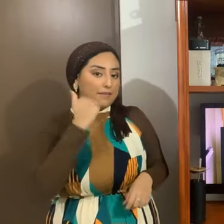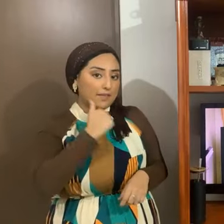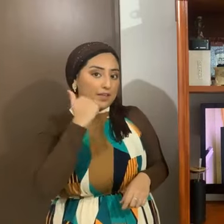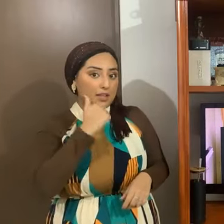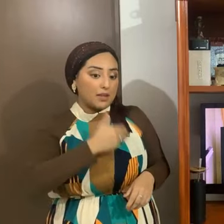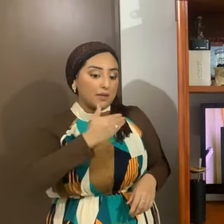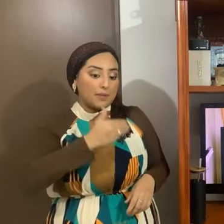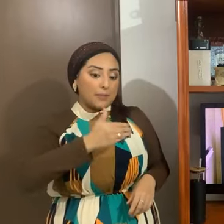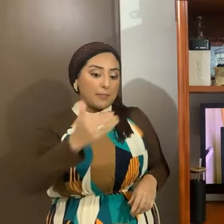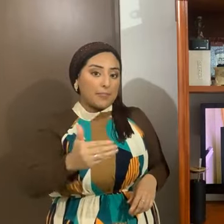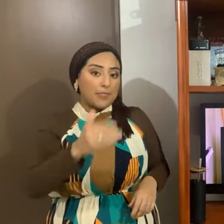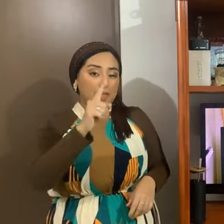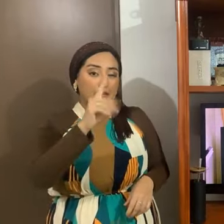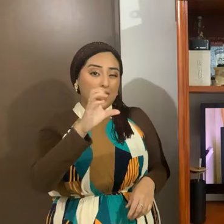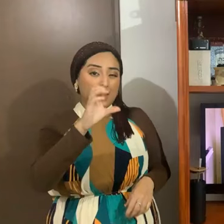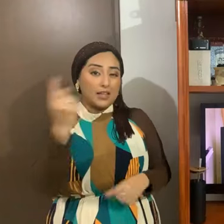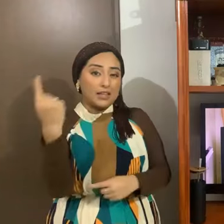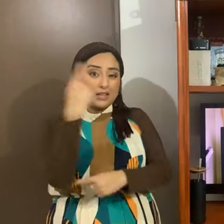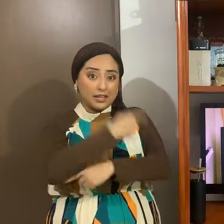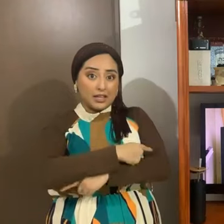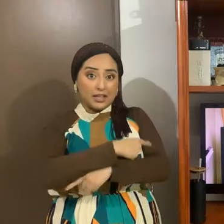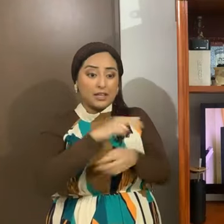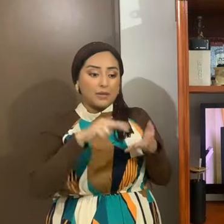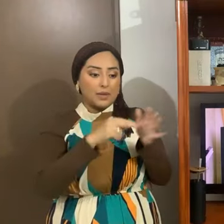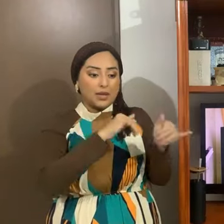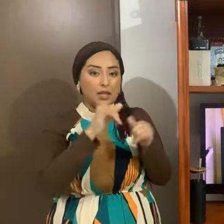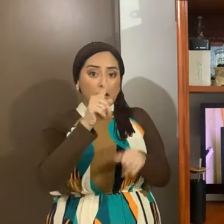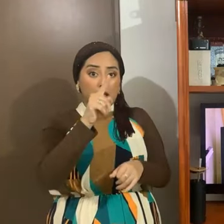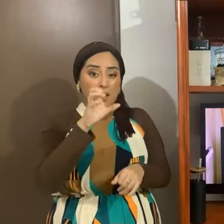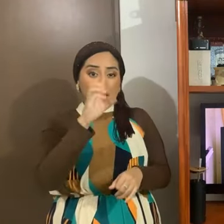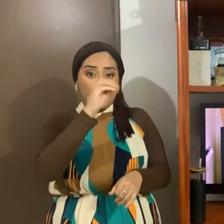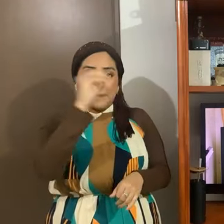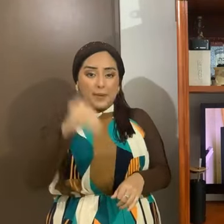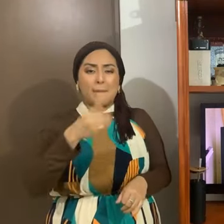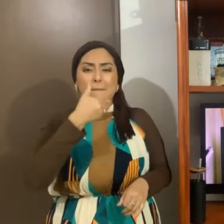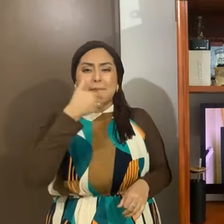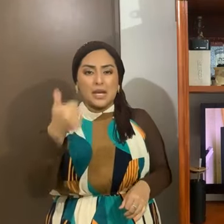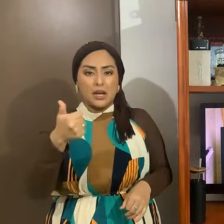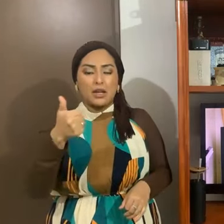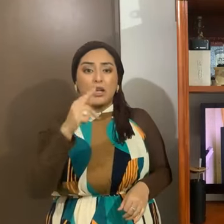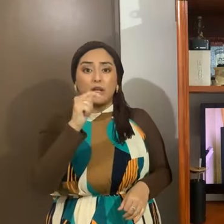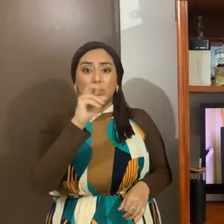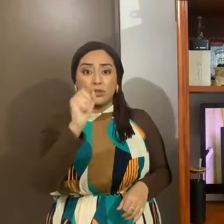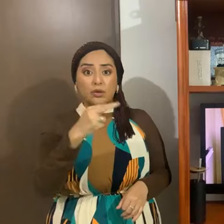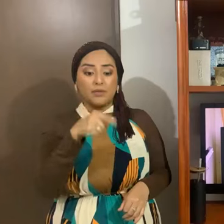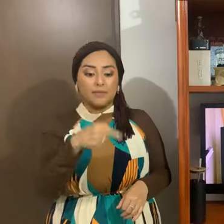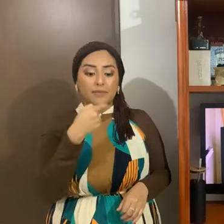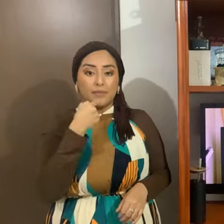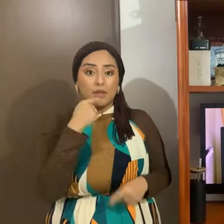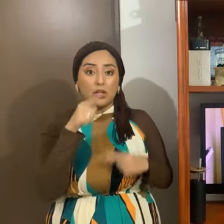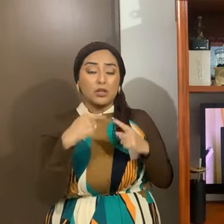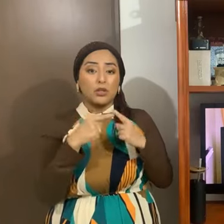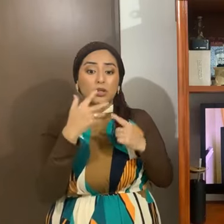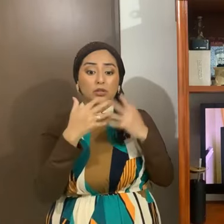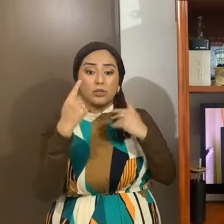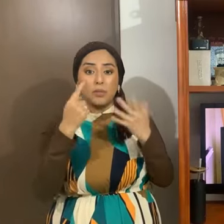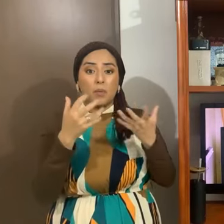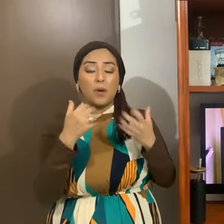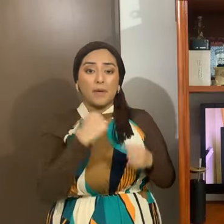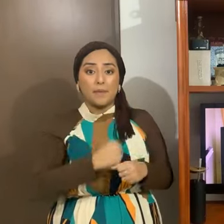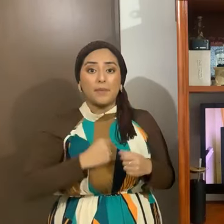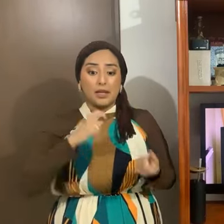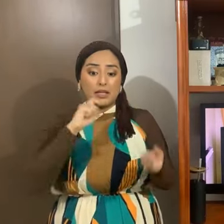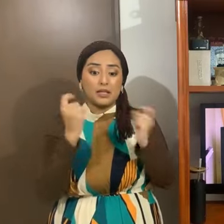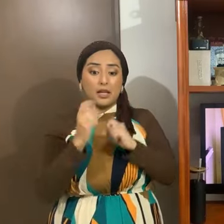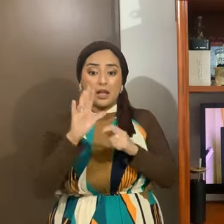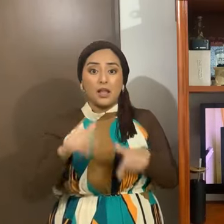diario en 100 días son en un 100% mejor. La Torá marca que para cuando alguien se quiere arrepentir y